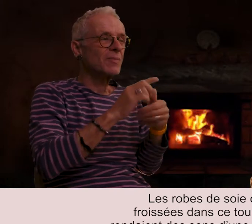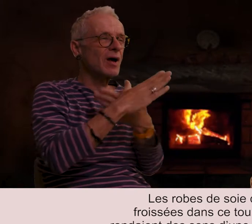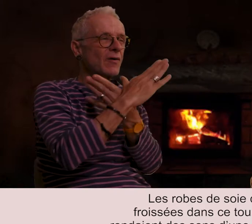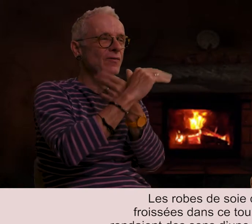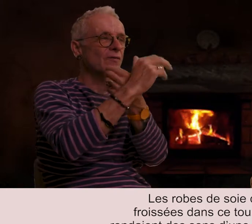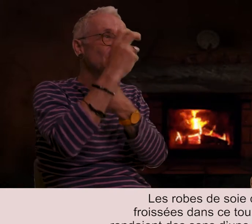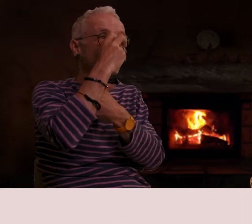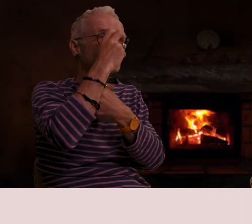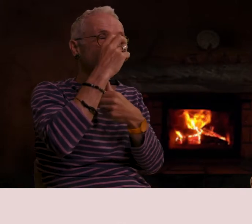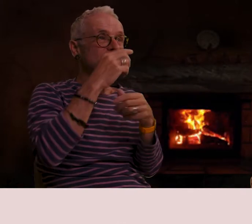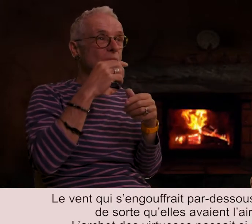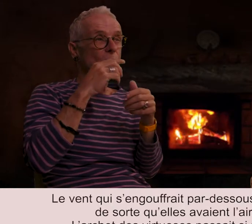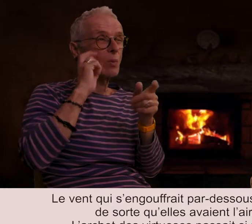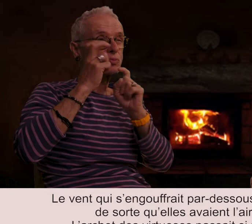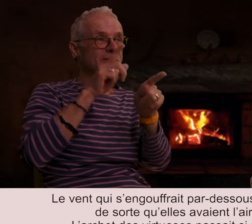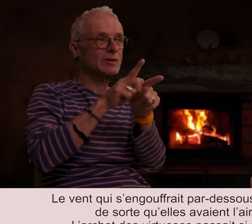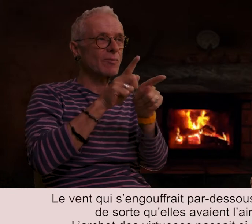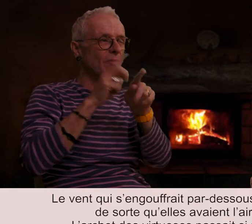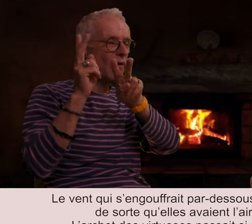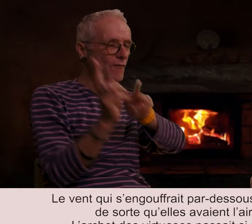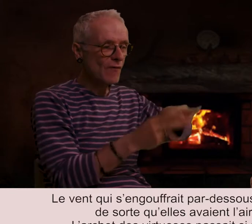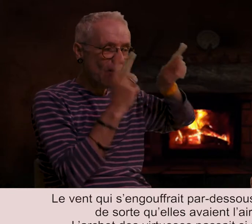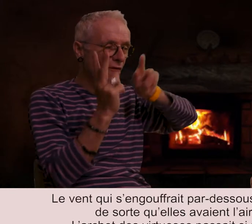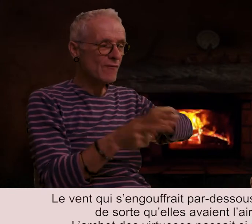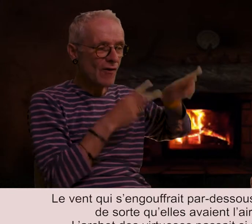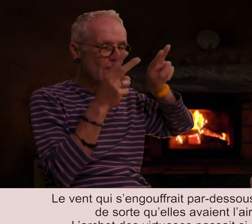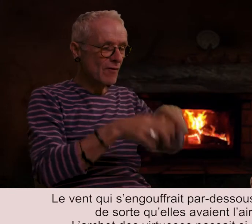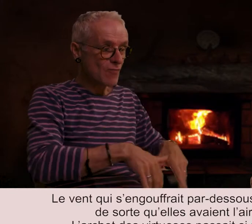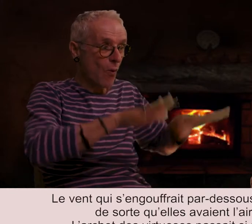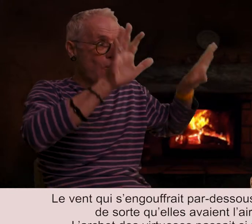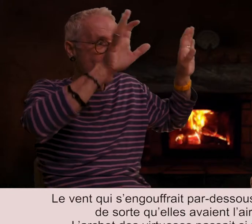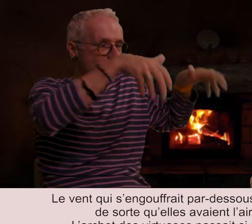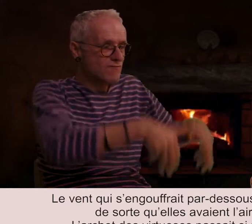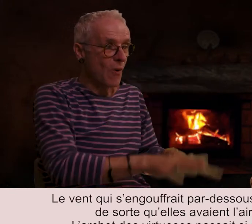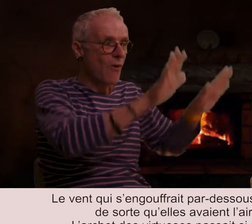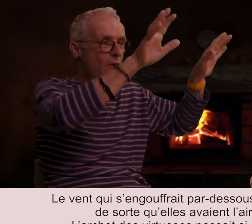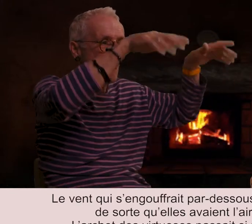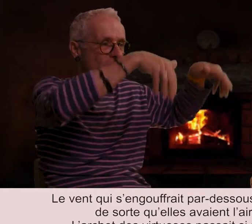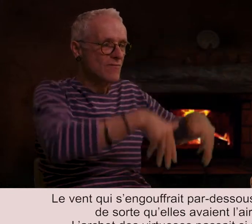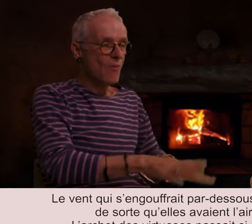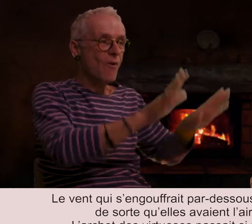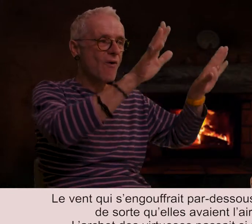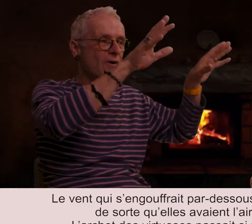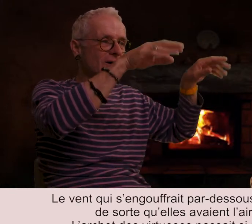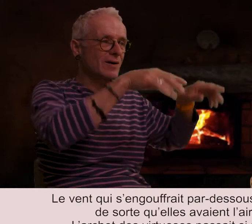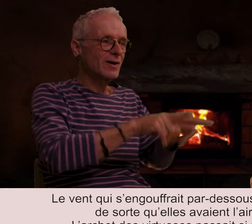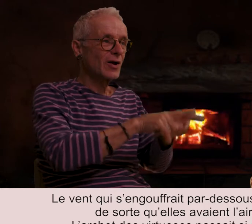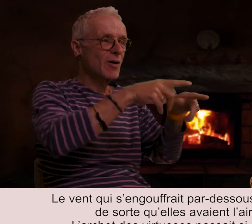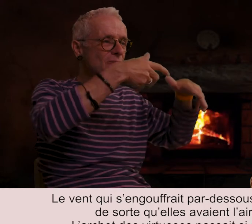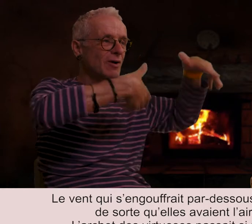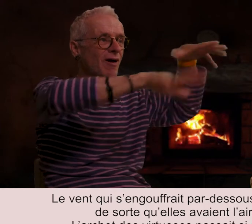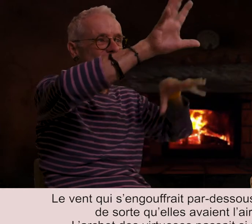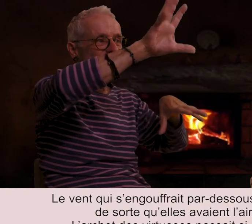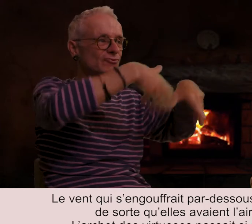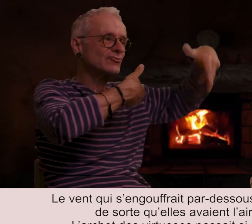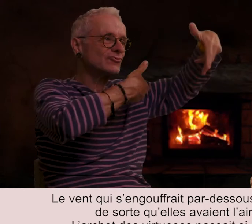vol de pigeons. Le vent qui s'engouffrait par-dessus les gonflait prodigieusement de sorte qu'elles avaient l'air de cloches en